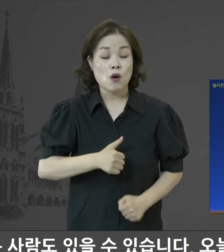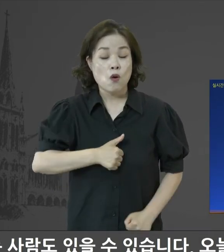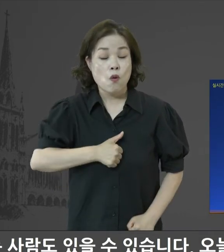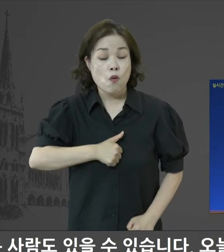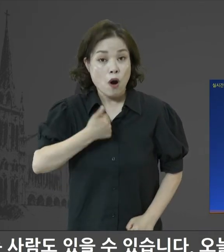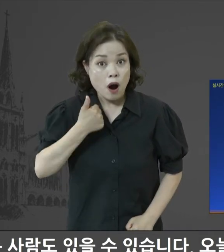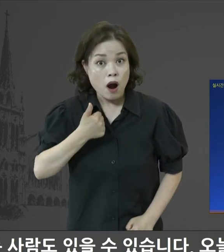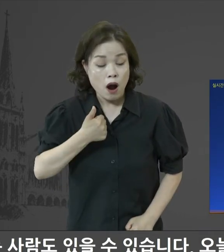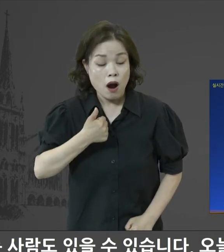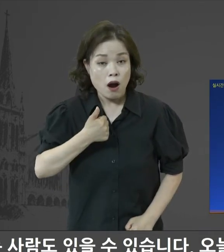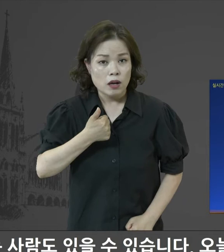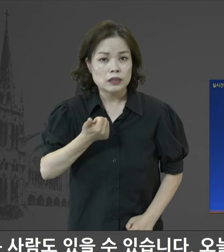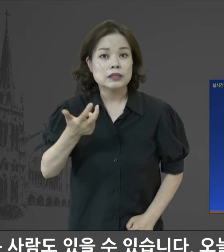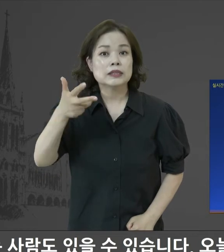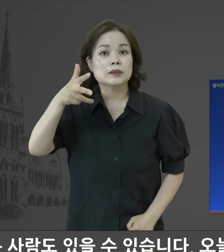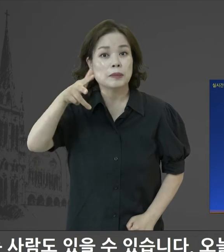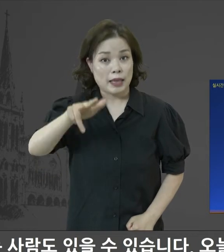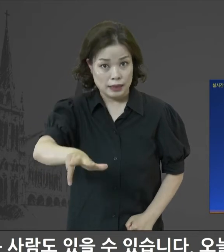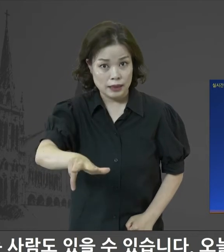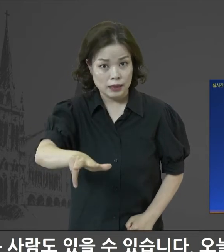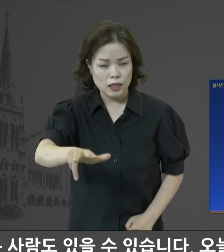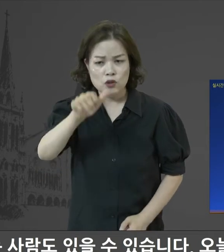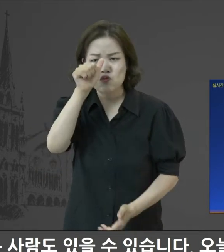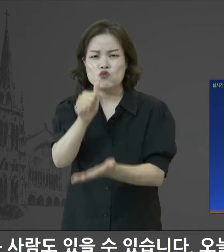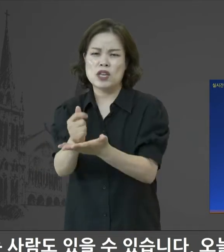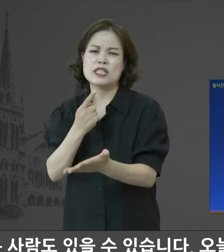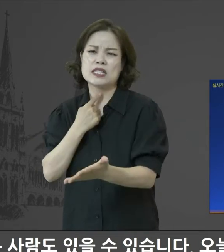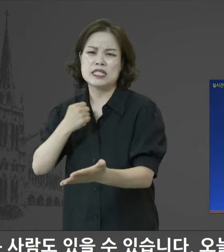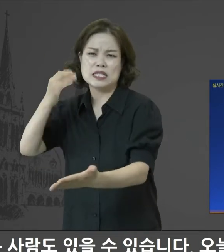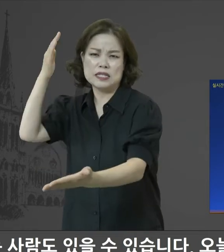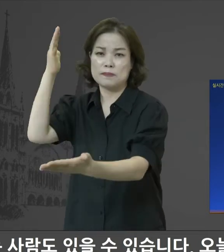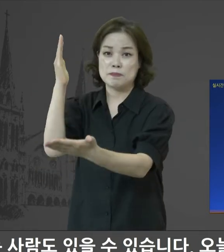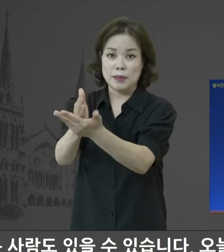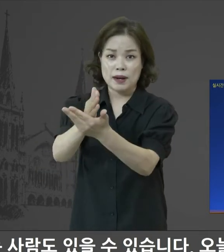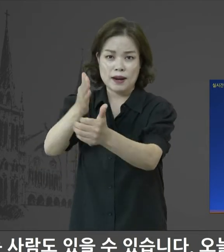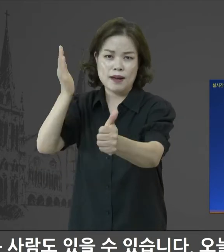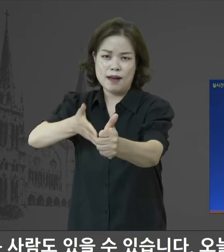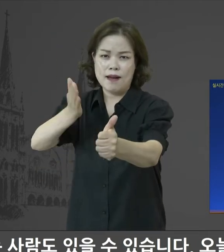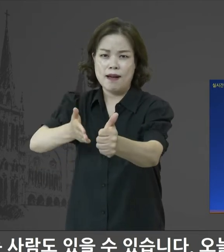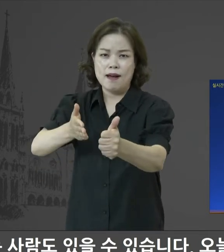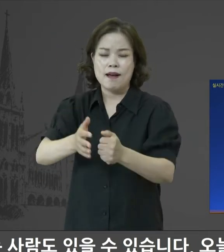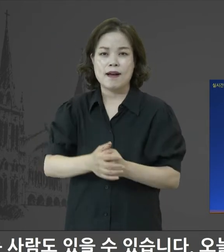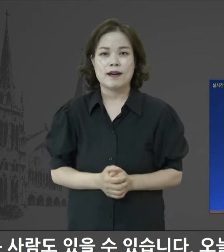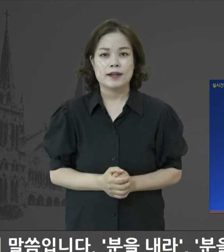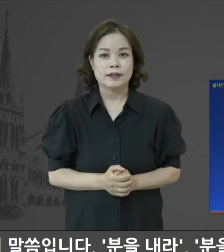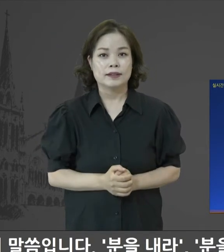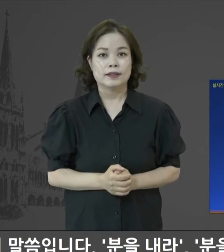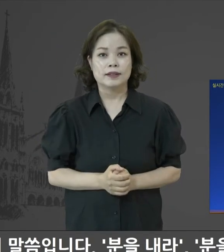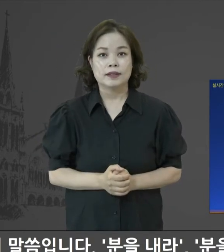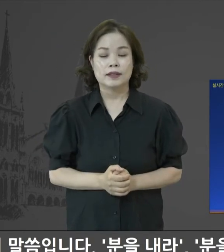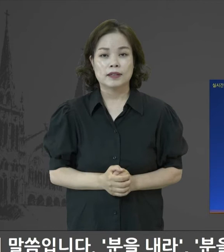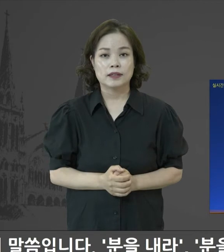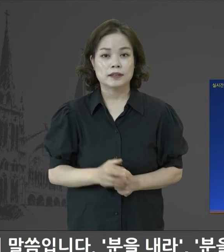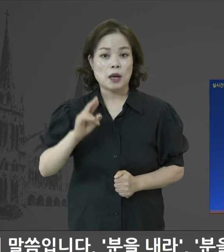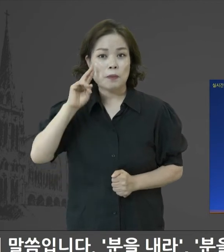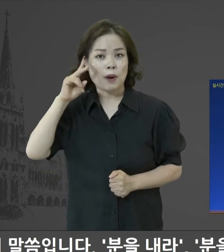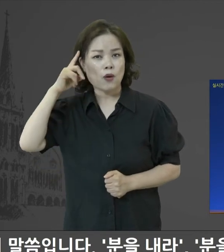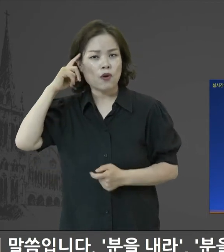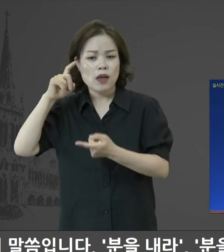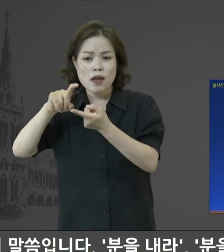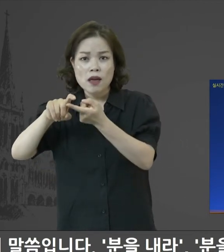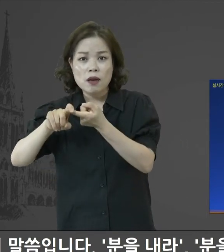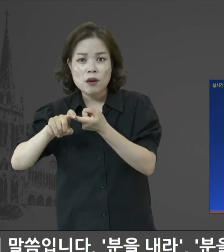분을 내되 죄는 짓지 말아라 라고 얘기하는 겁니다. 바울의